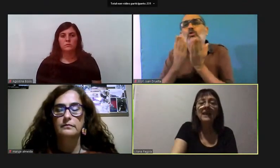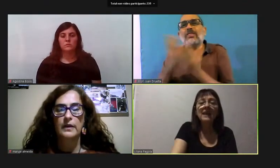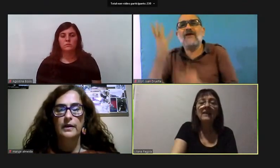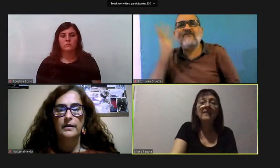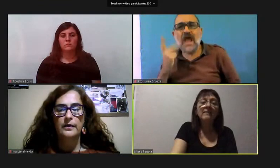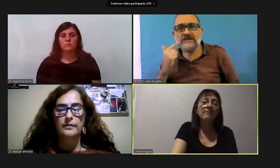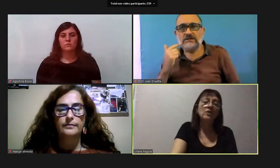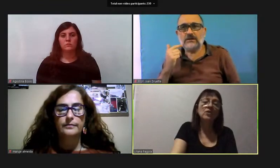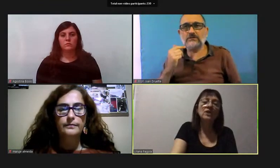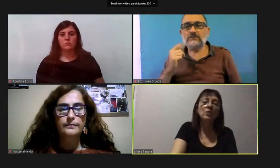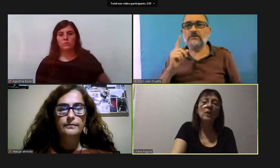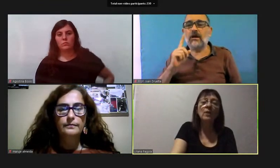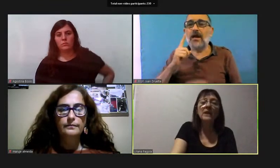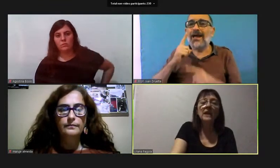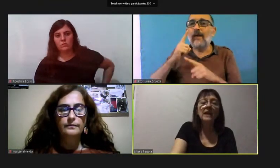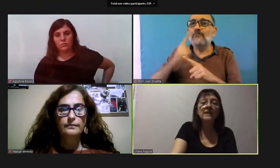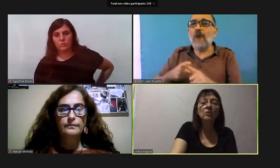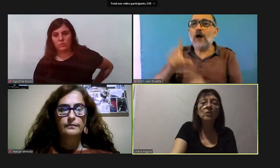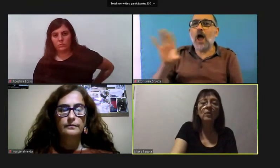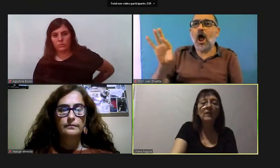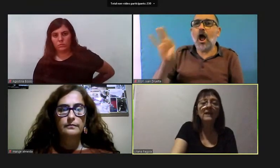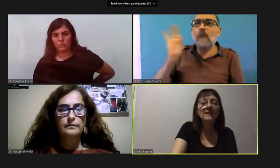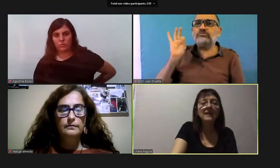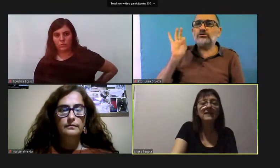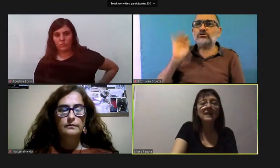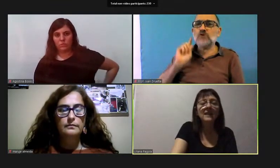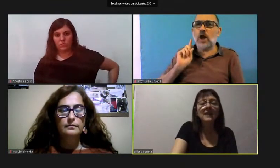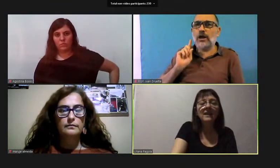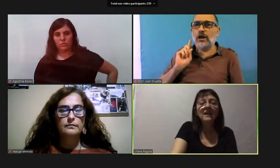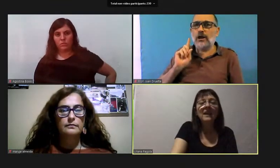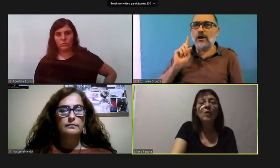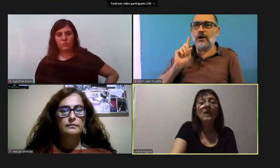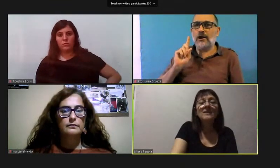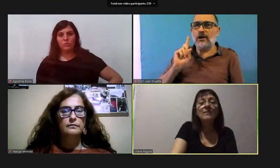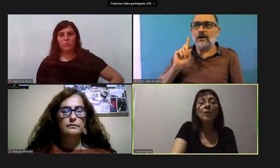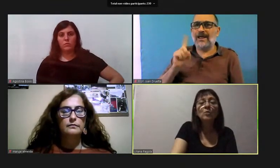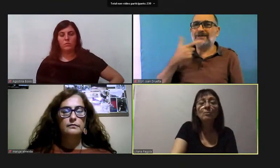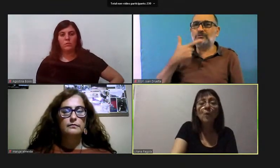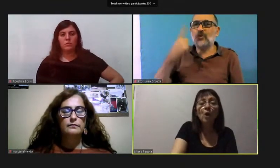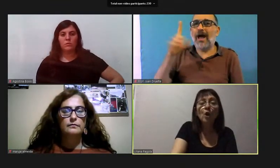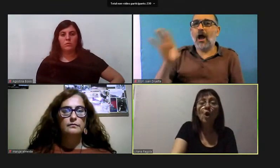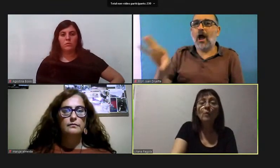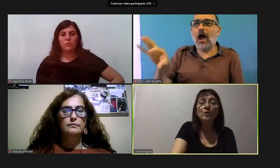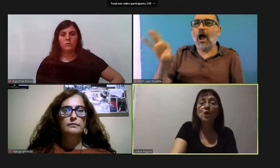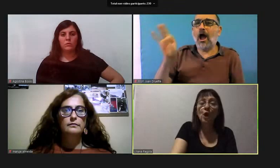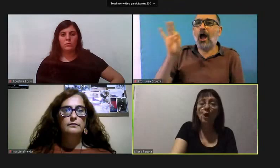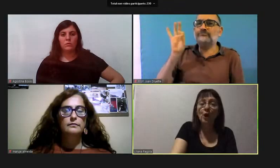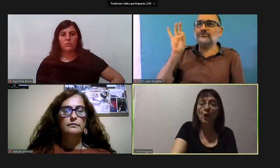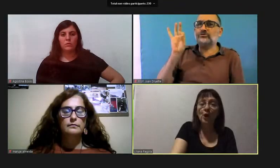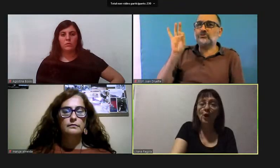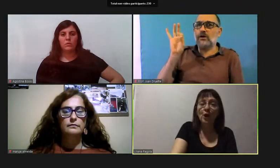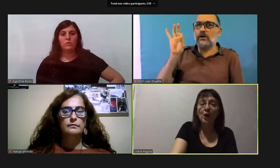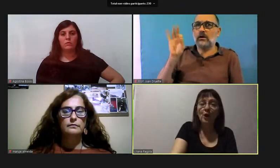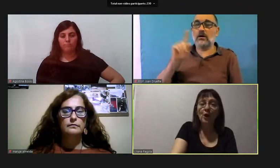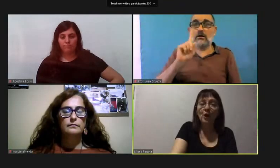ideológicamente nosotros si estudiamos inglés o estudiamos francés, lo hacemos por